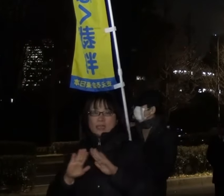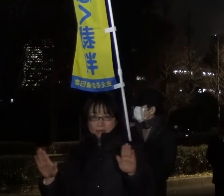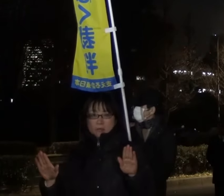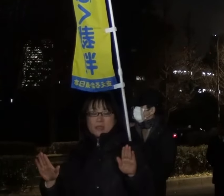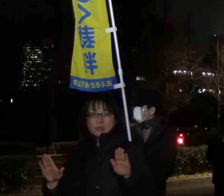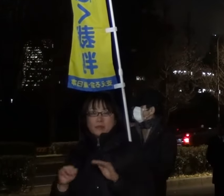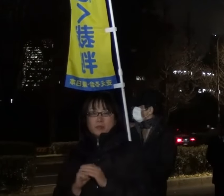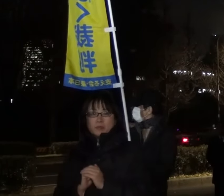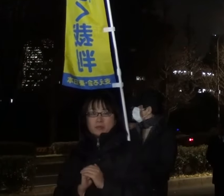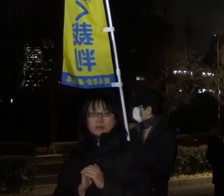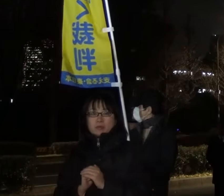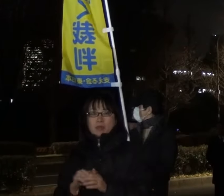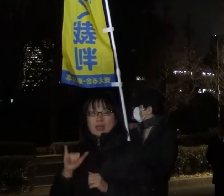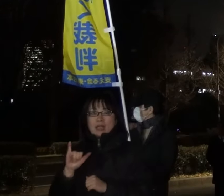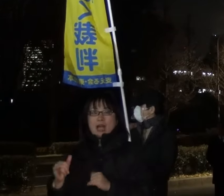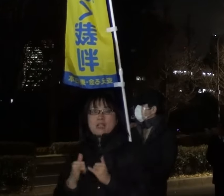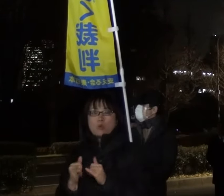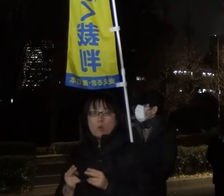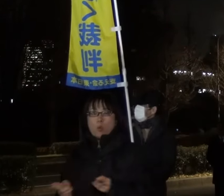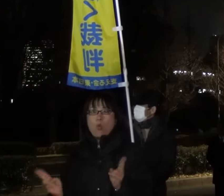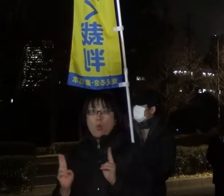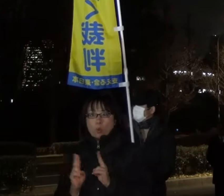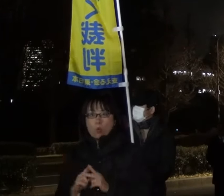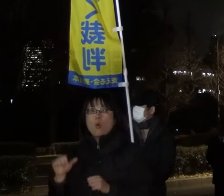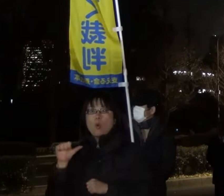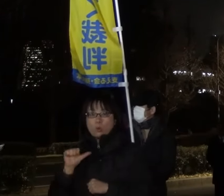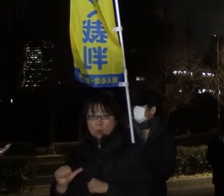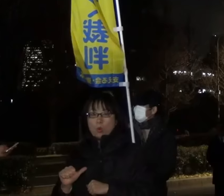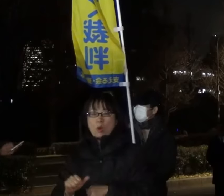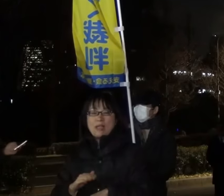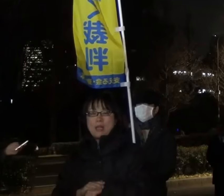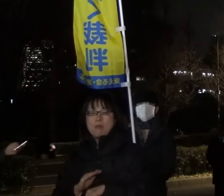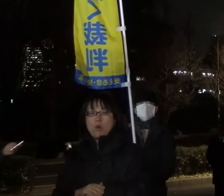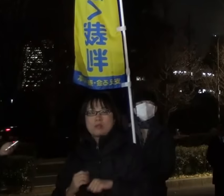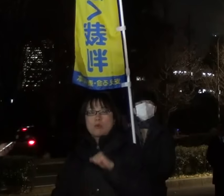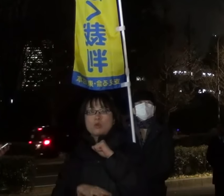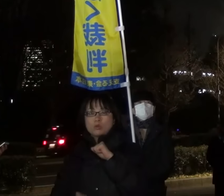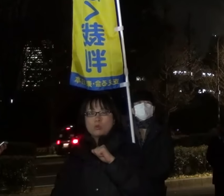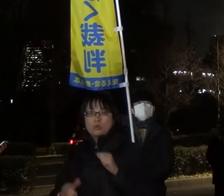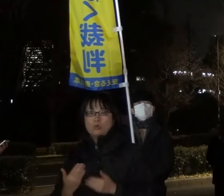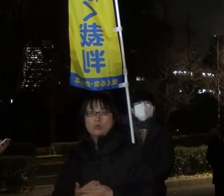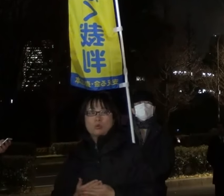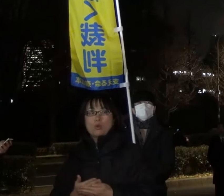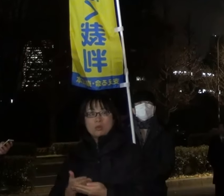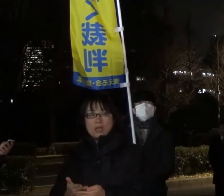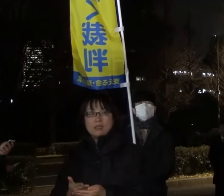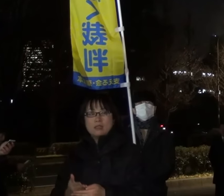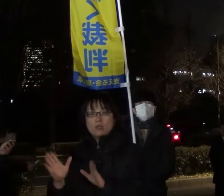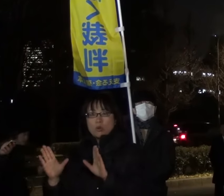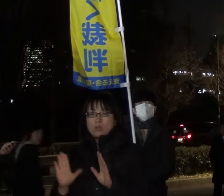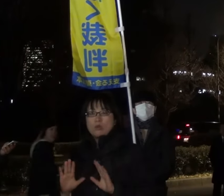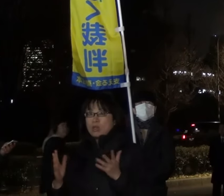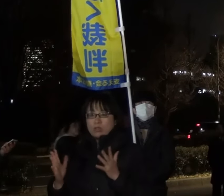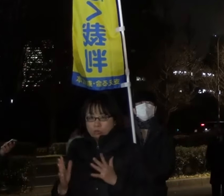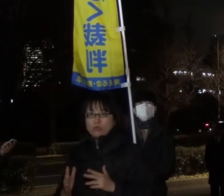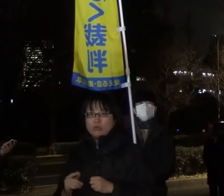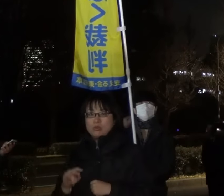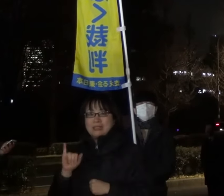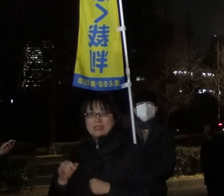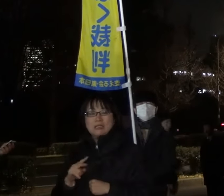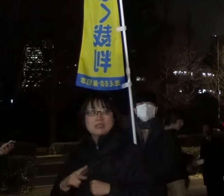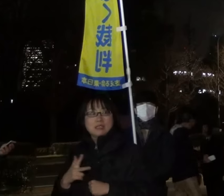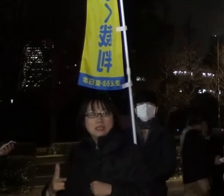。野党5党の憲法に基づく要請に答えることなく臨時国